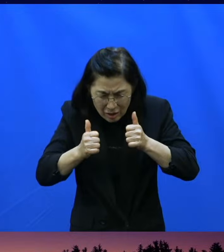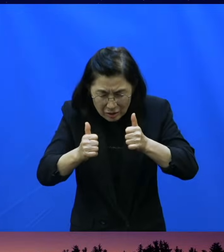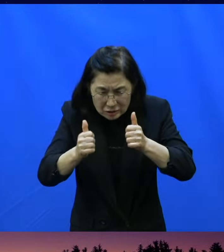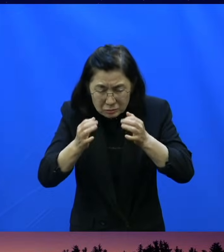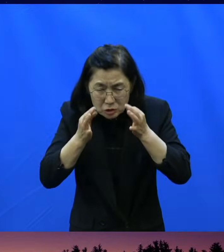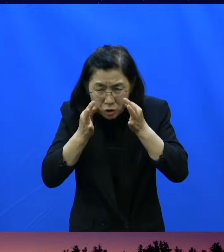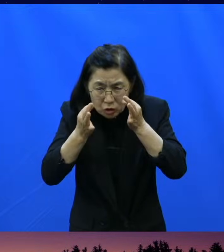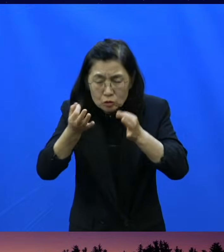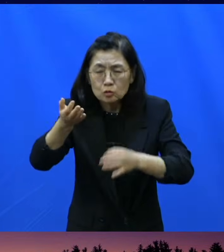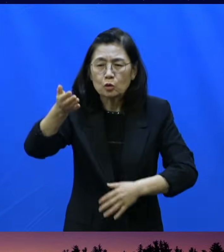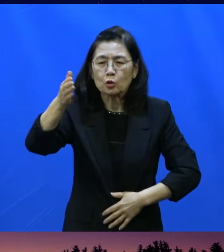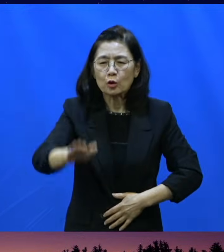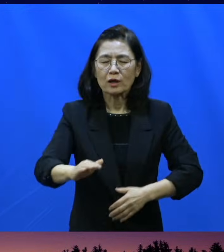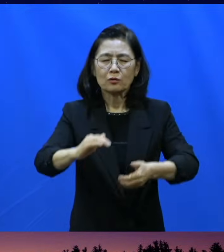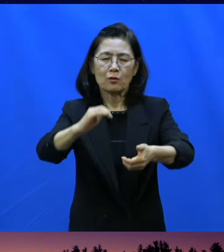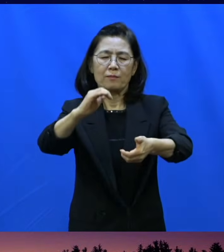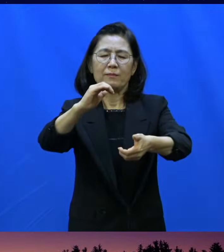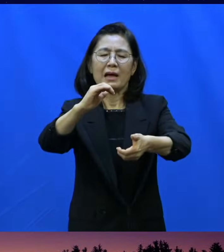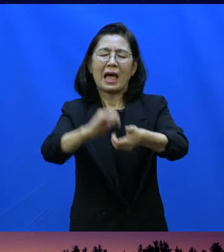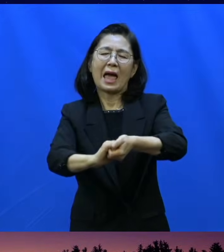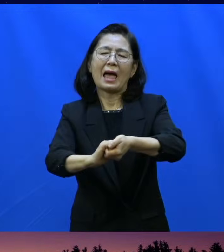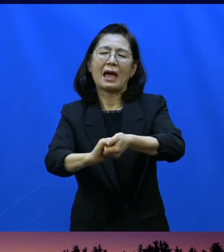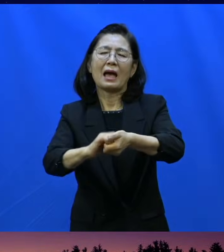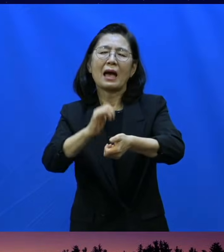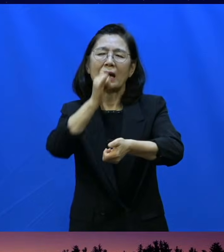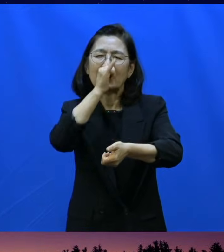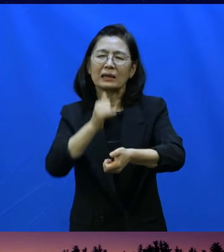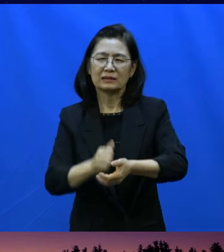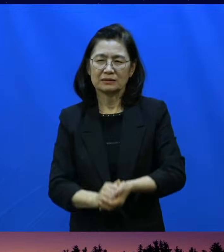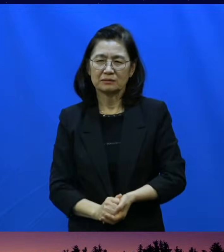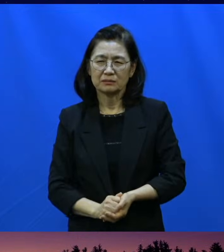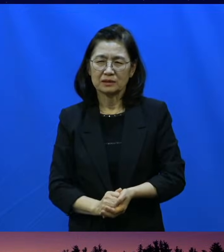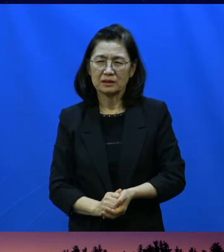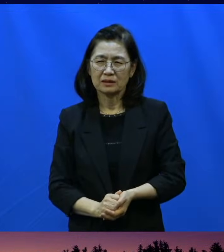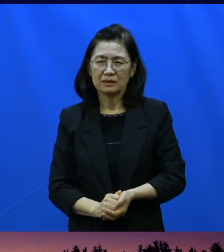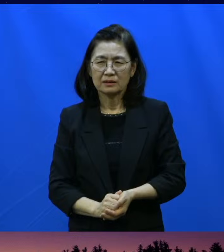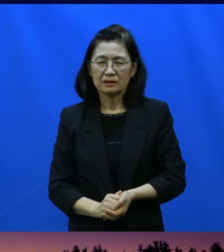인간이 가진 힘과 지혜의 한계입니다. 인간의 노력의 한계.